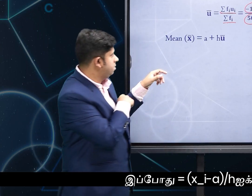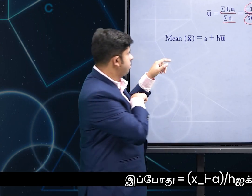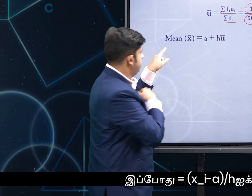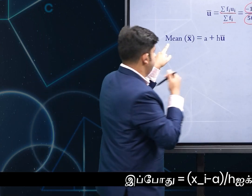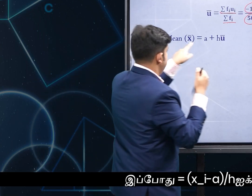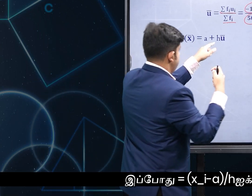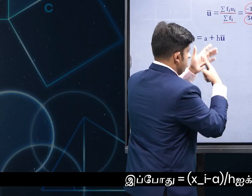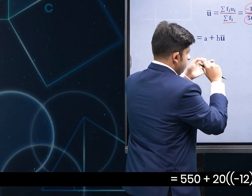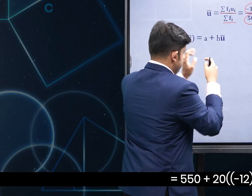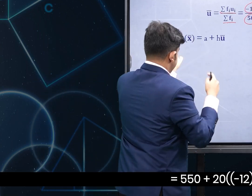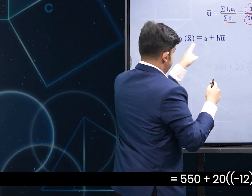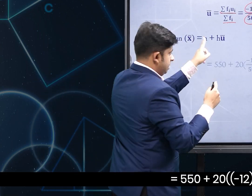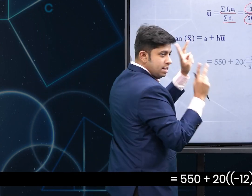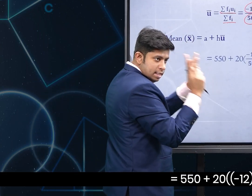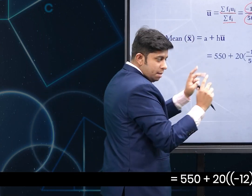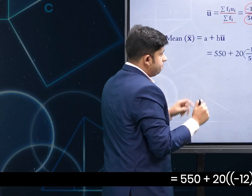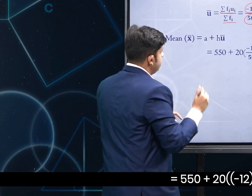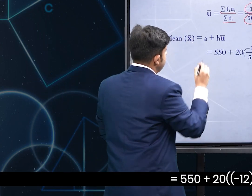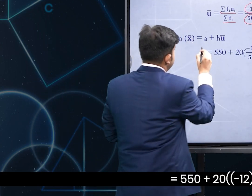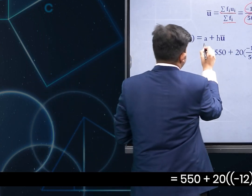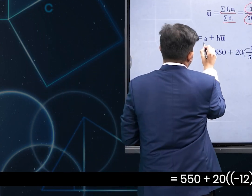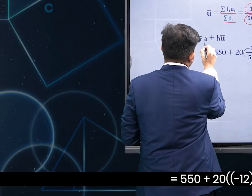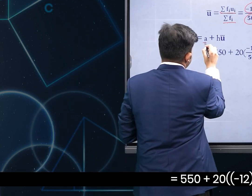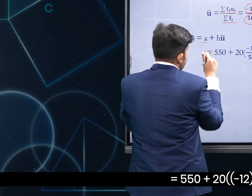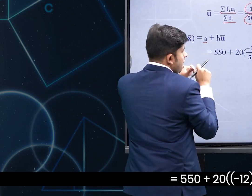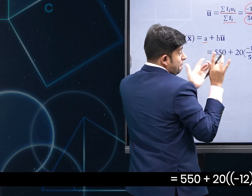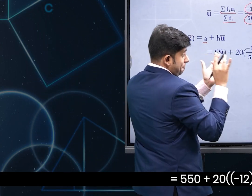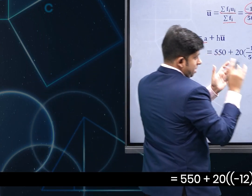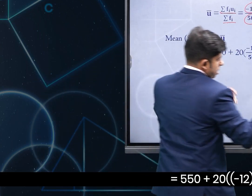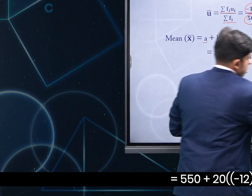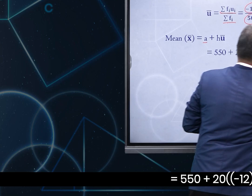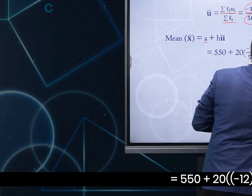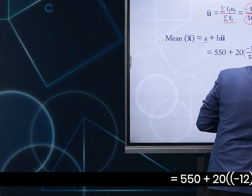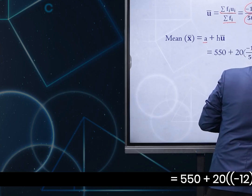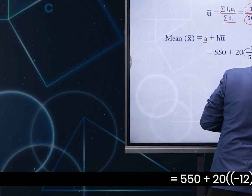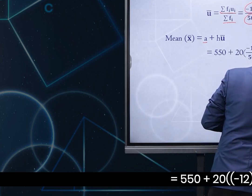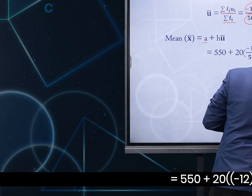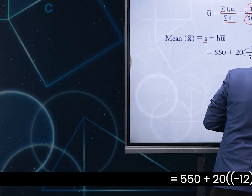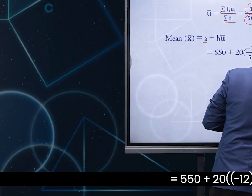பார் ஈடு 550 கூட்டல் 20 அடைப்புக்குறிக்குள்